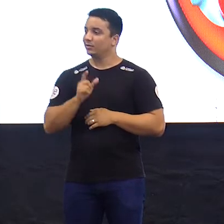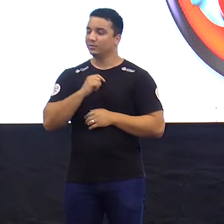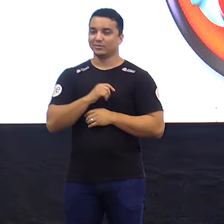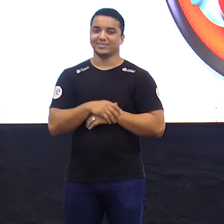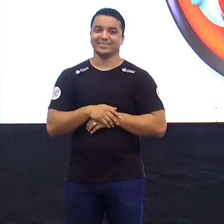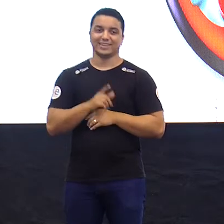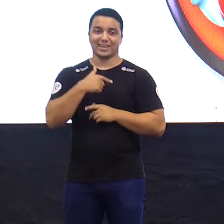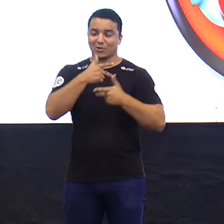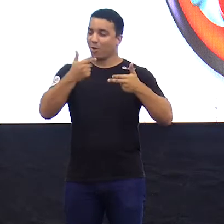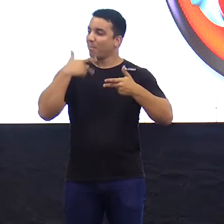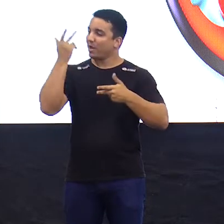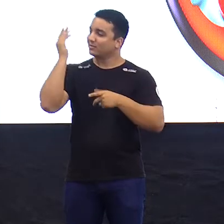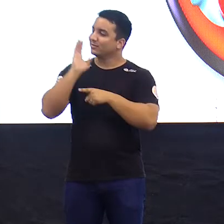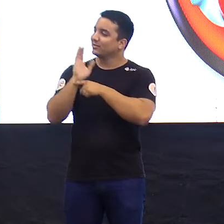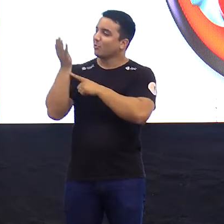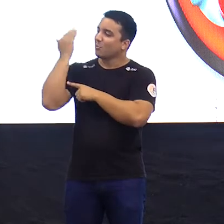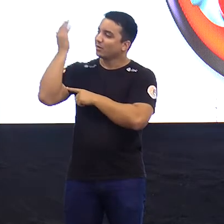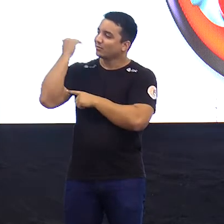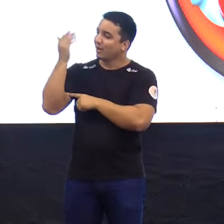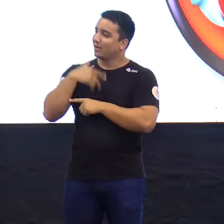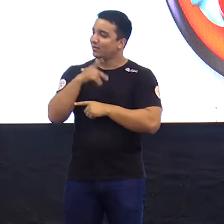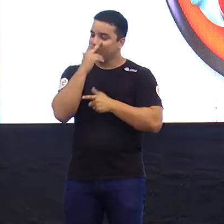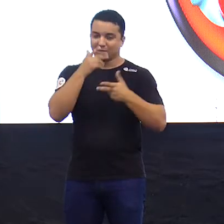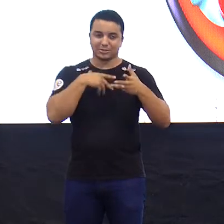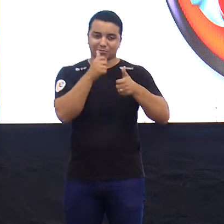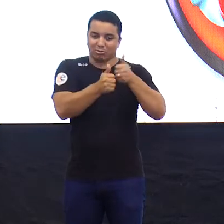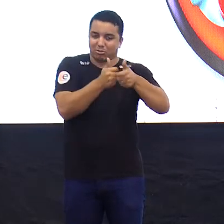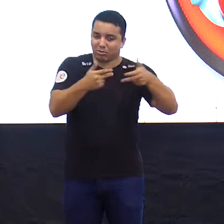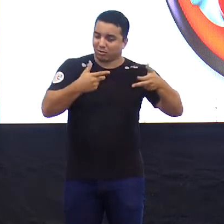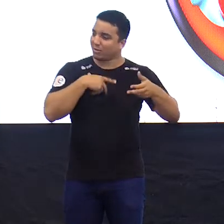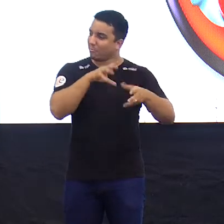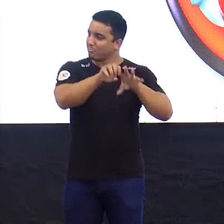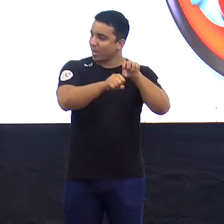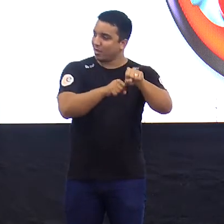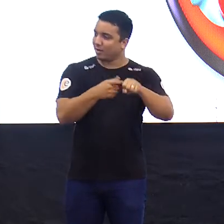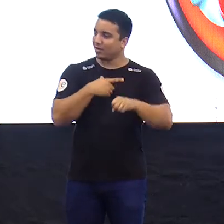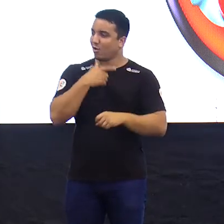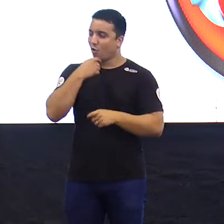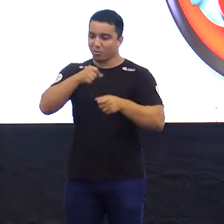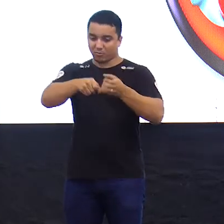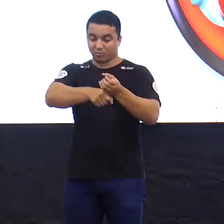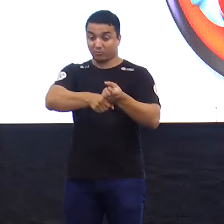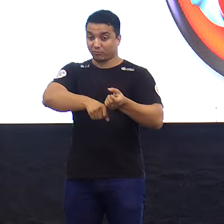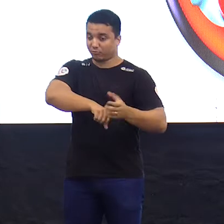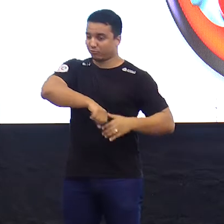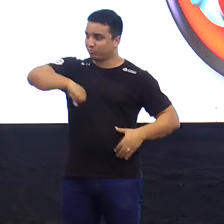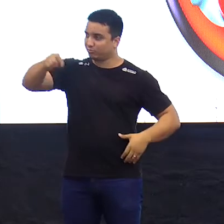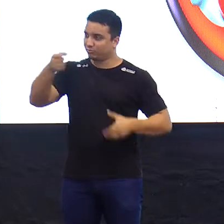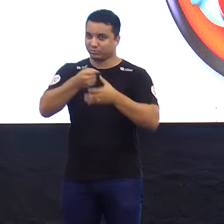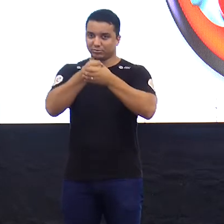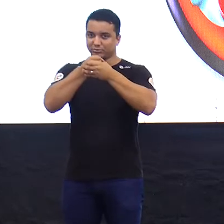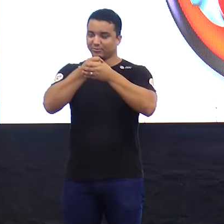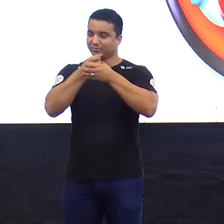essa forma decadente em Murra. E aí você correndo atrás da nega. Era bom demais, rapaz, é doido.